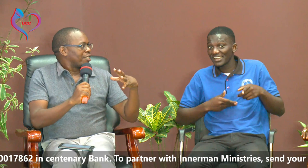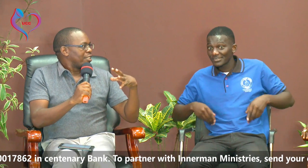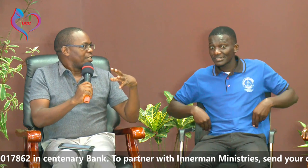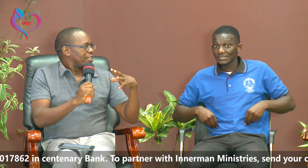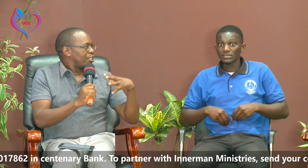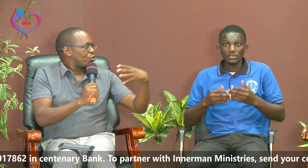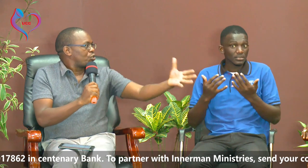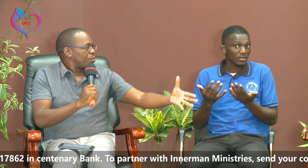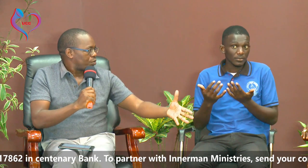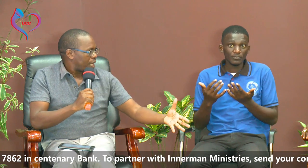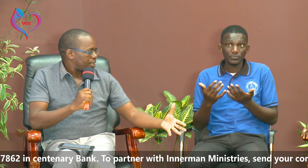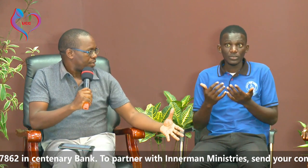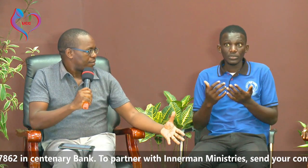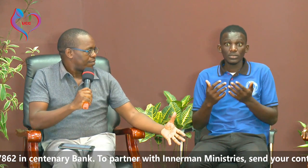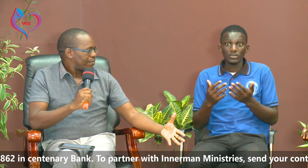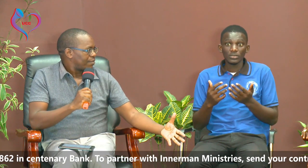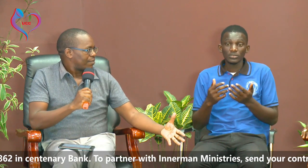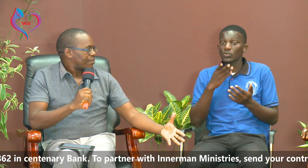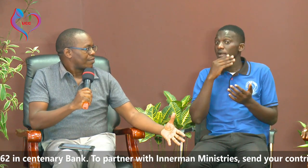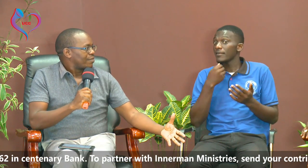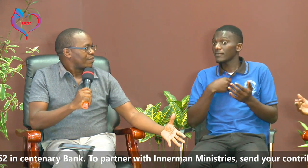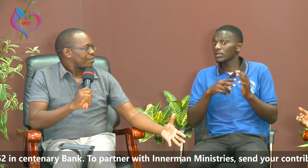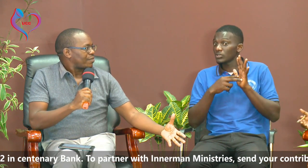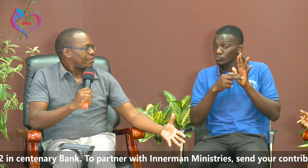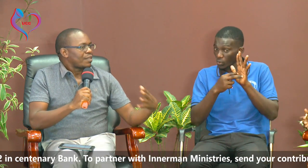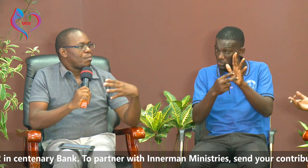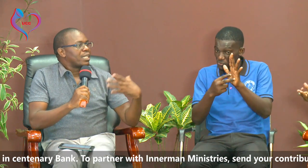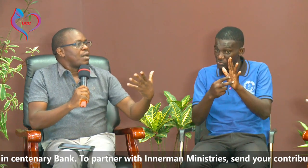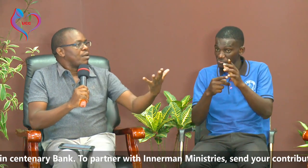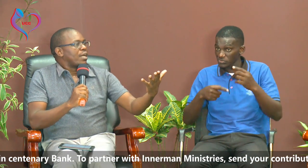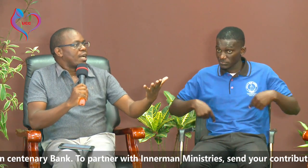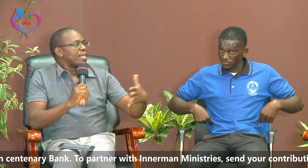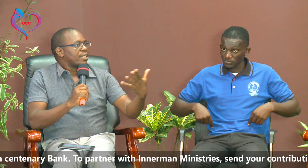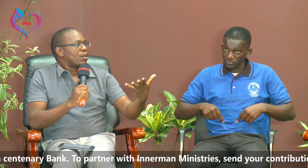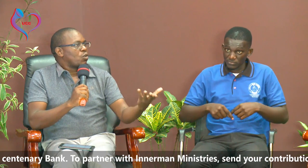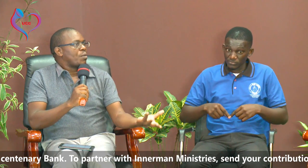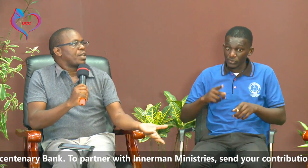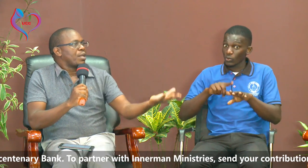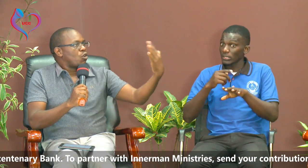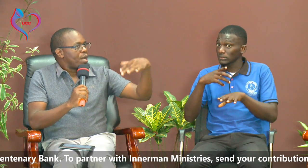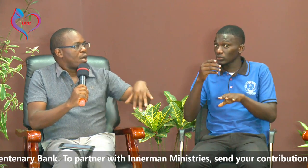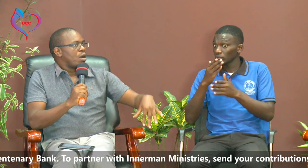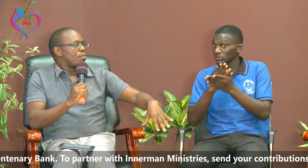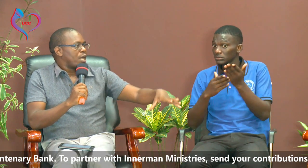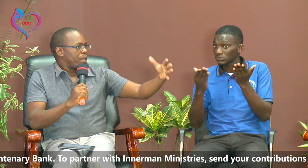nti, introduced me to that. Chiyarina, echo muwe. Buyatambula nganga ina jala. Goloku wabu ya koma angaonga bamu gama